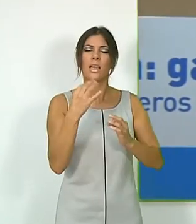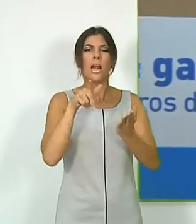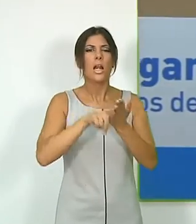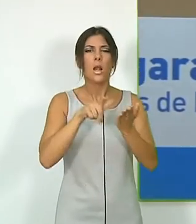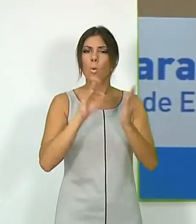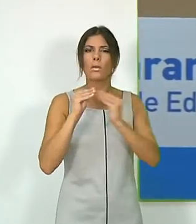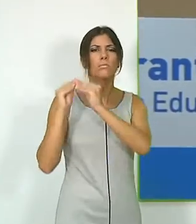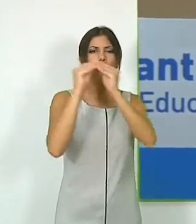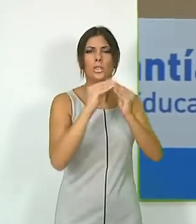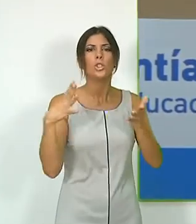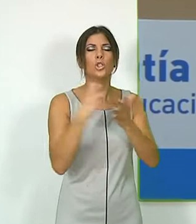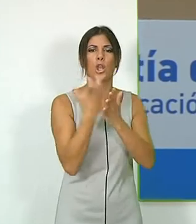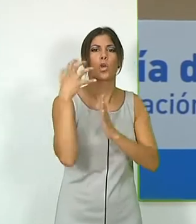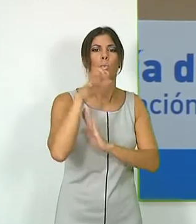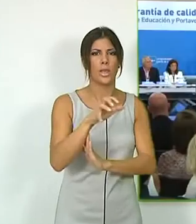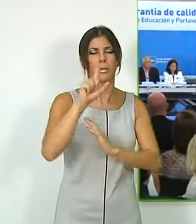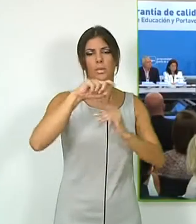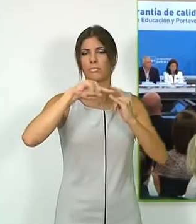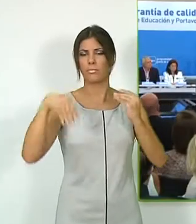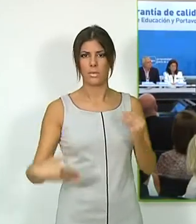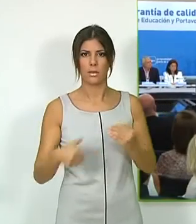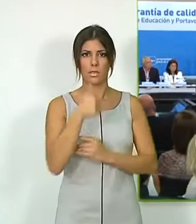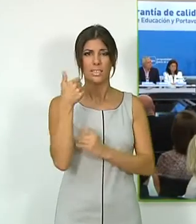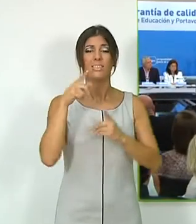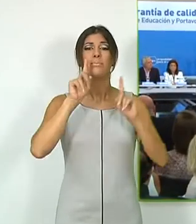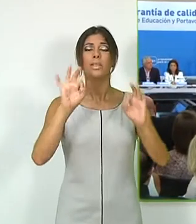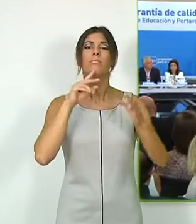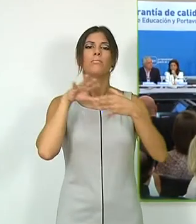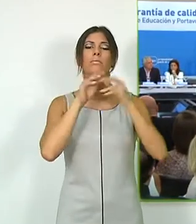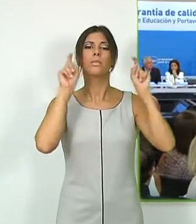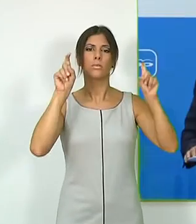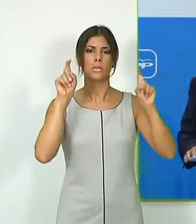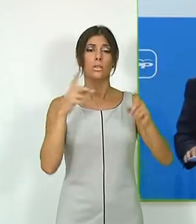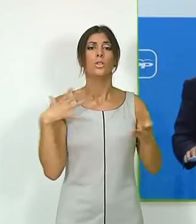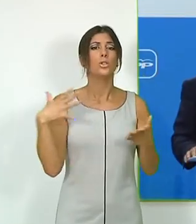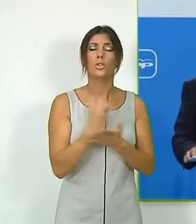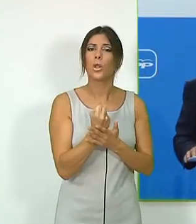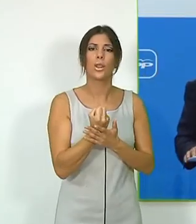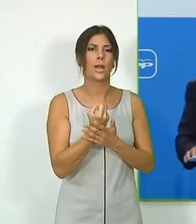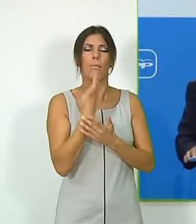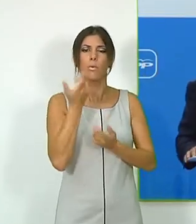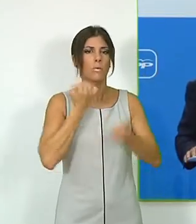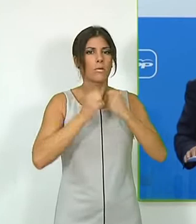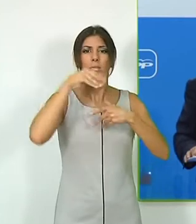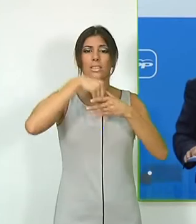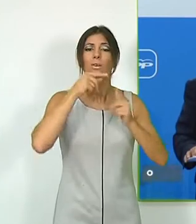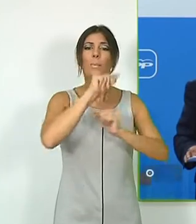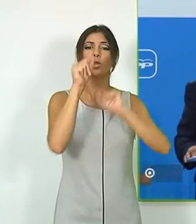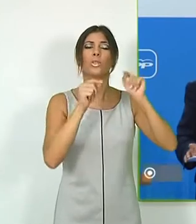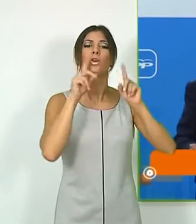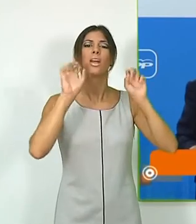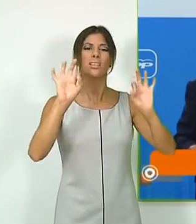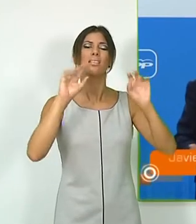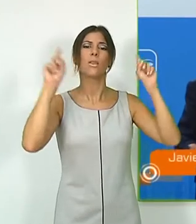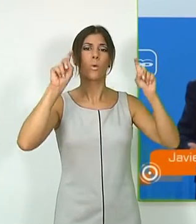por una lengua común en todas las comunidades, entre otros asuntos. Toda la austeridad, los ahorros que se puedan conseguir en el